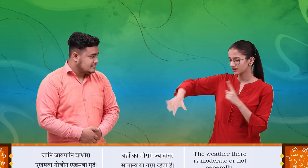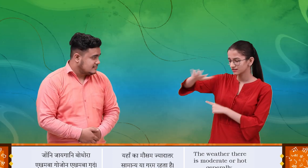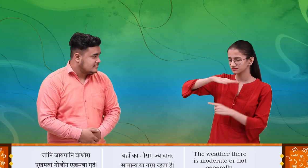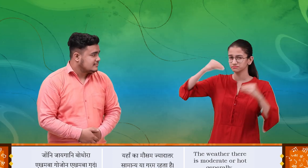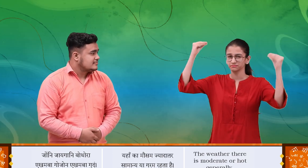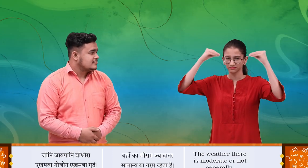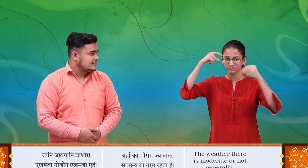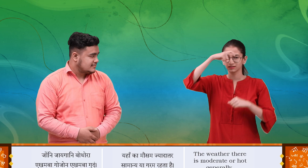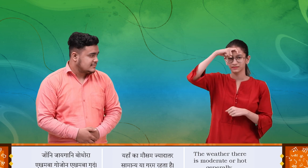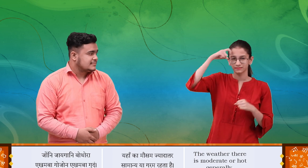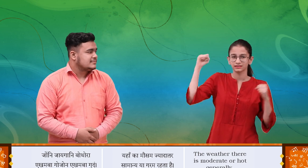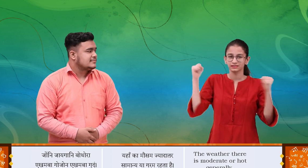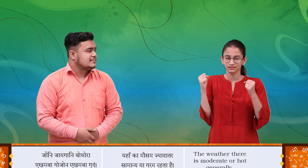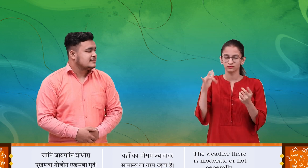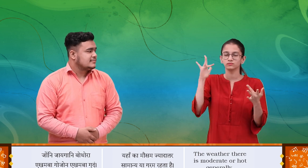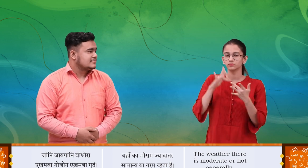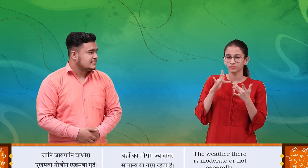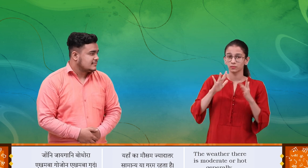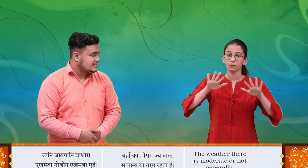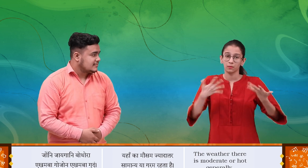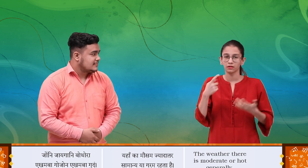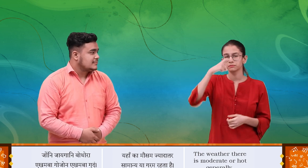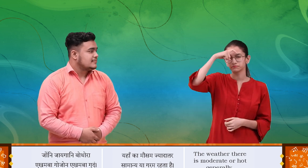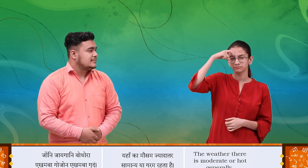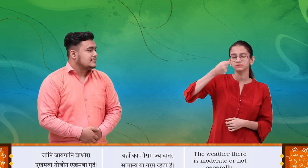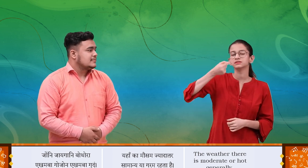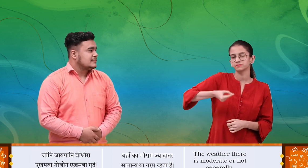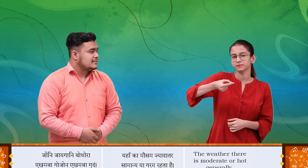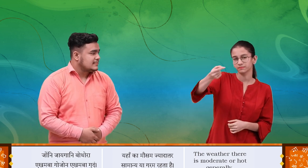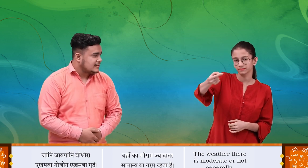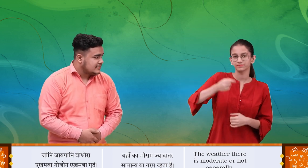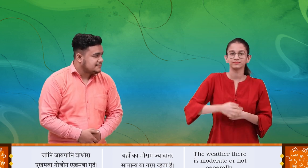जोंनि जायगानि बोथोरा एखम्बा गोजोन, एखम्बा गुदुं।